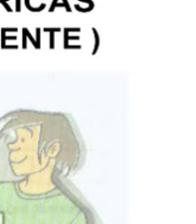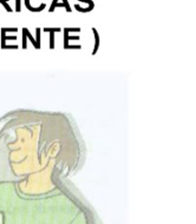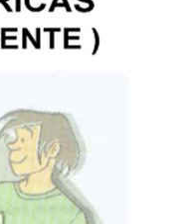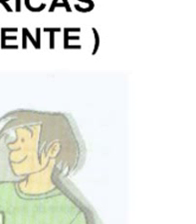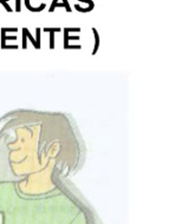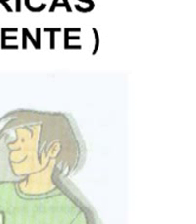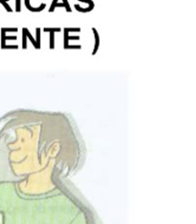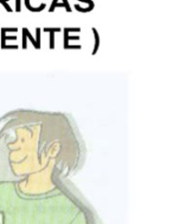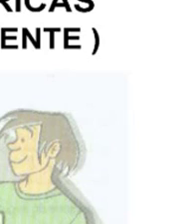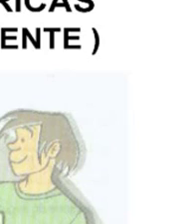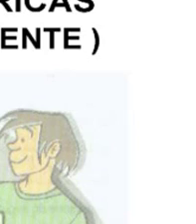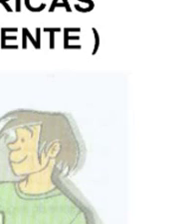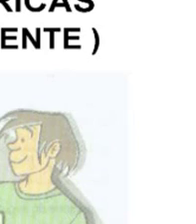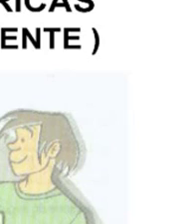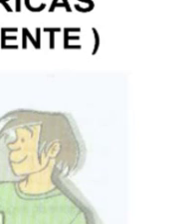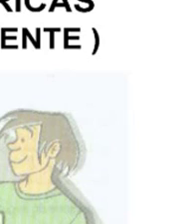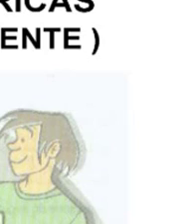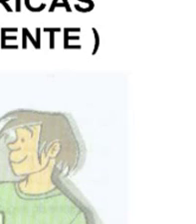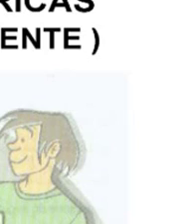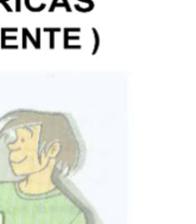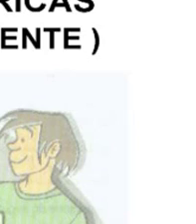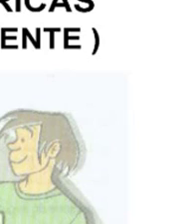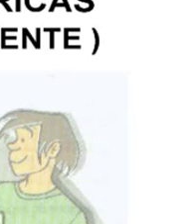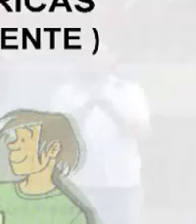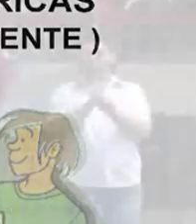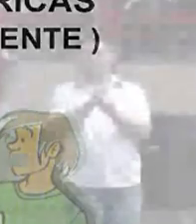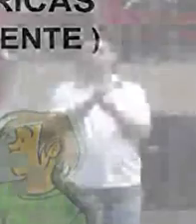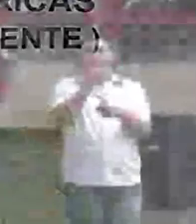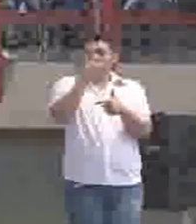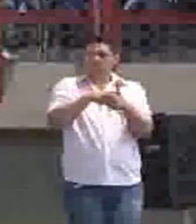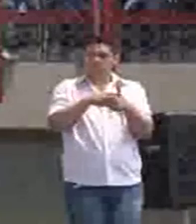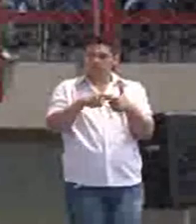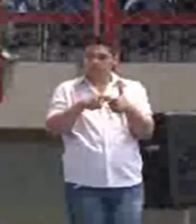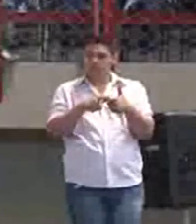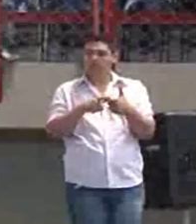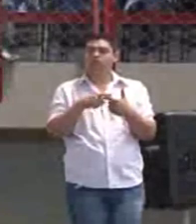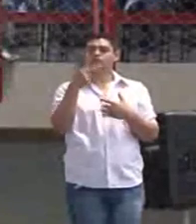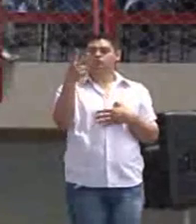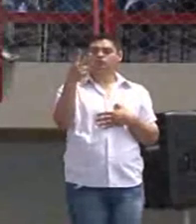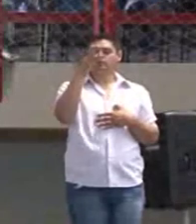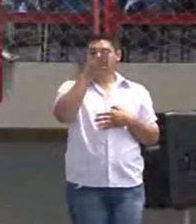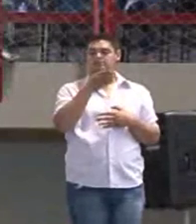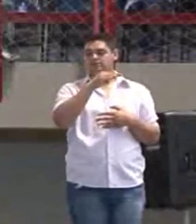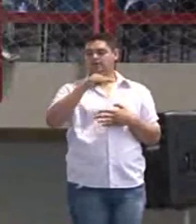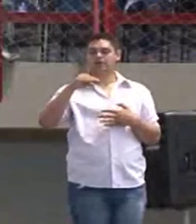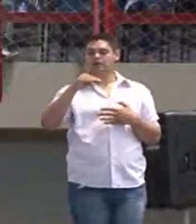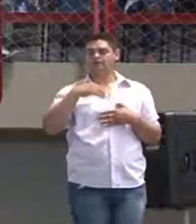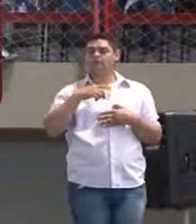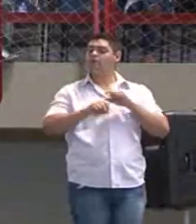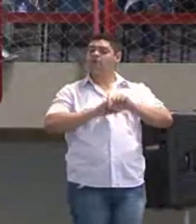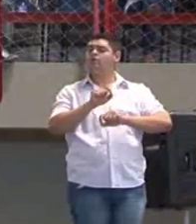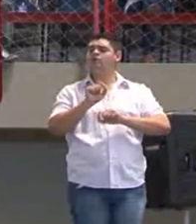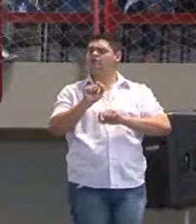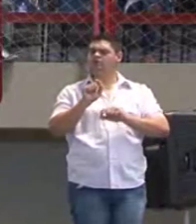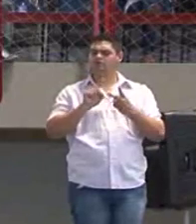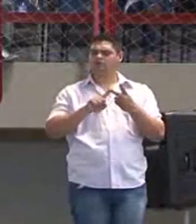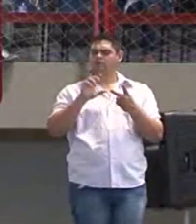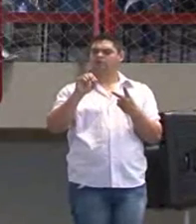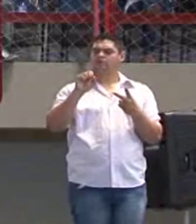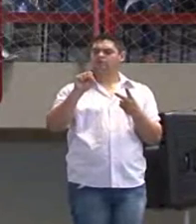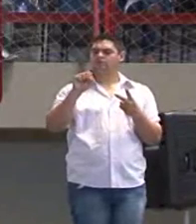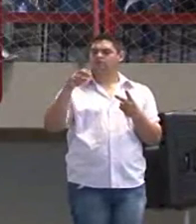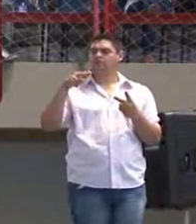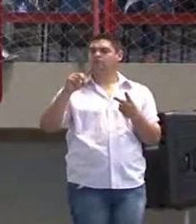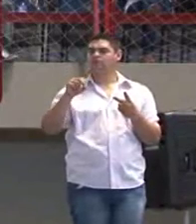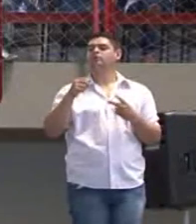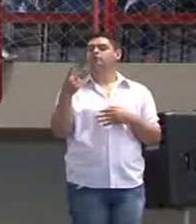seno? Seno é o resultado da divisão entre dois lados. E o que é o cosseno? Também é uma